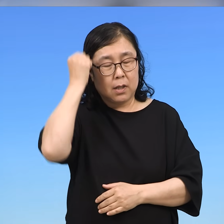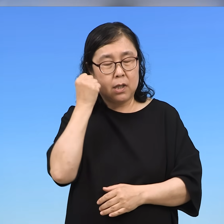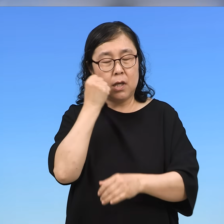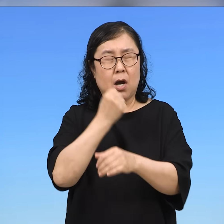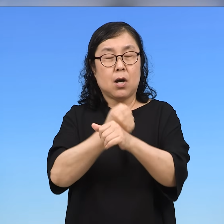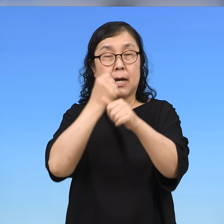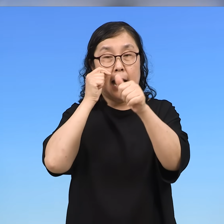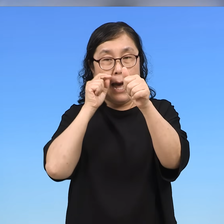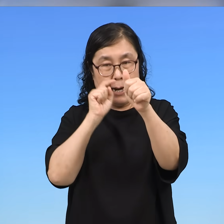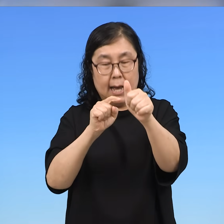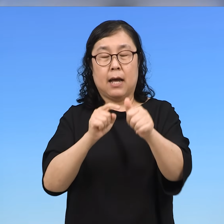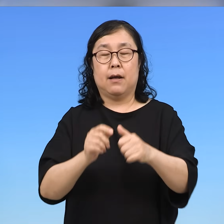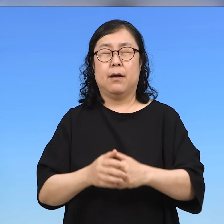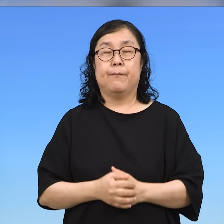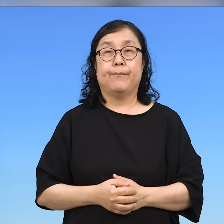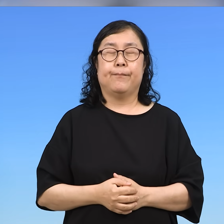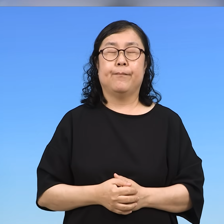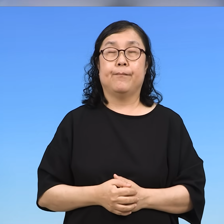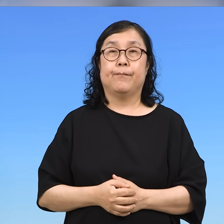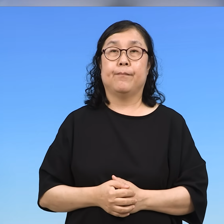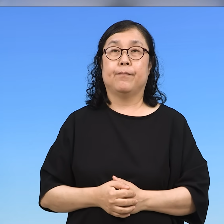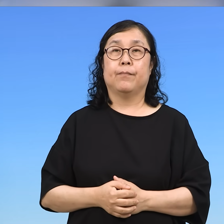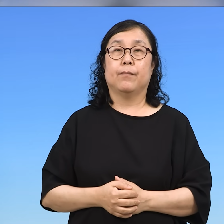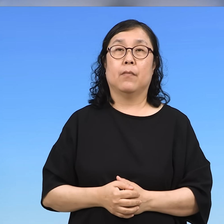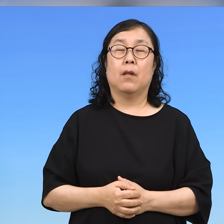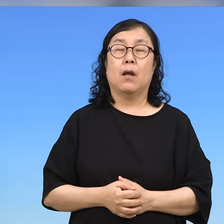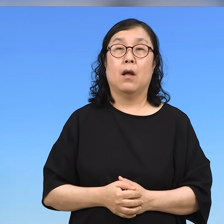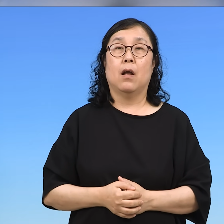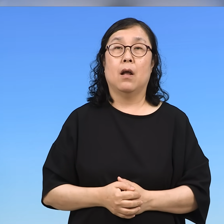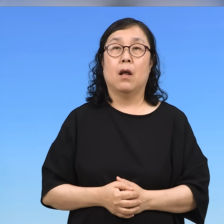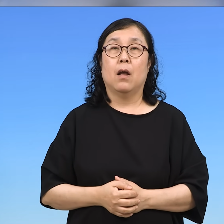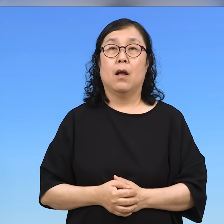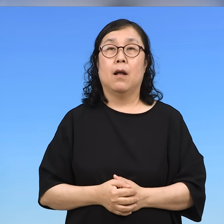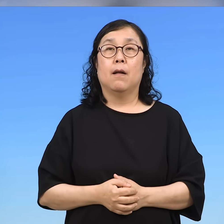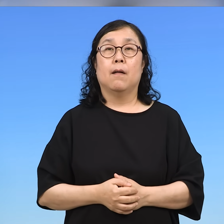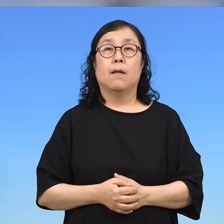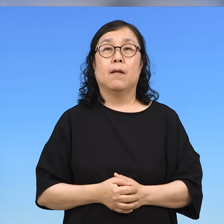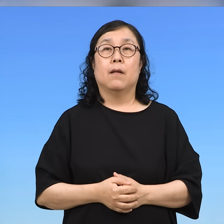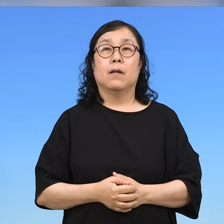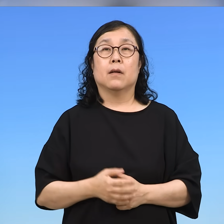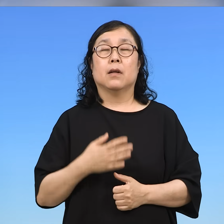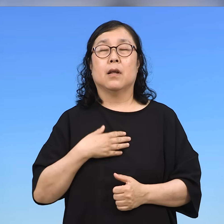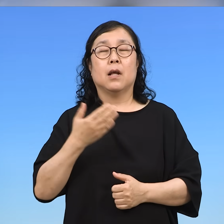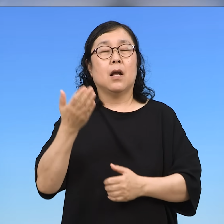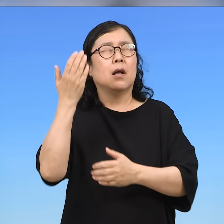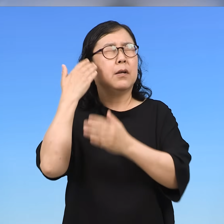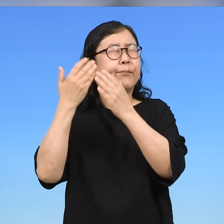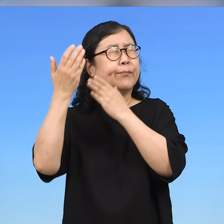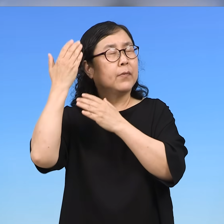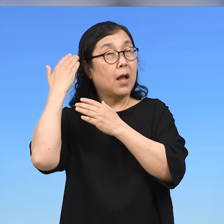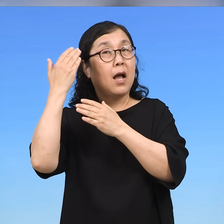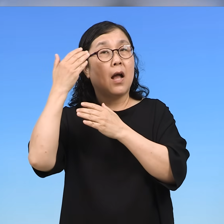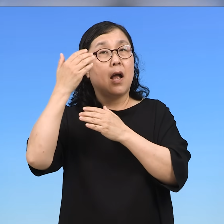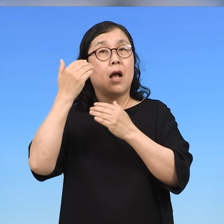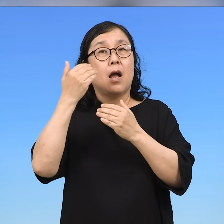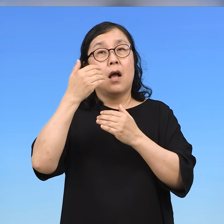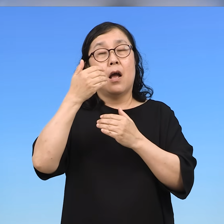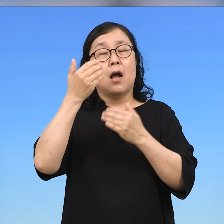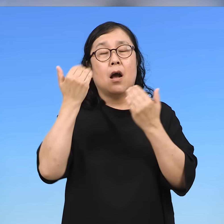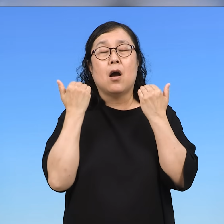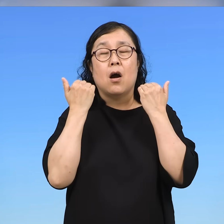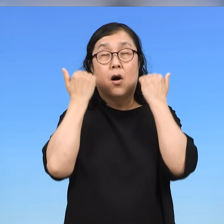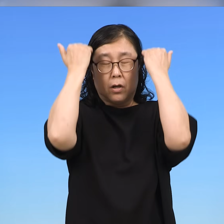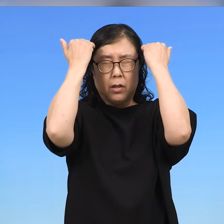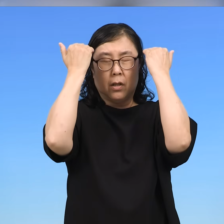기억하라. 메멘토 모리, 이 이야기 아닙니까? 제가 정말 옛날 어른들 지혜롭다. 제가